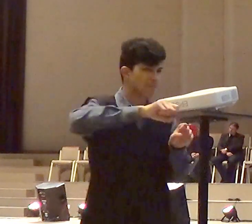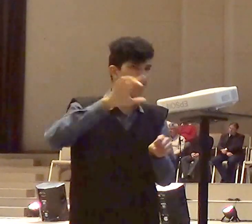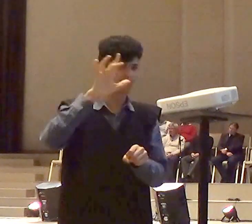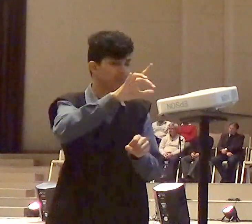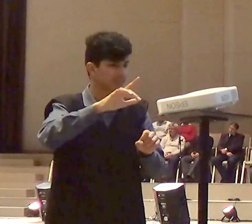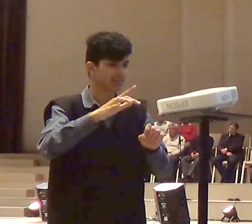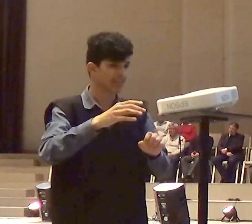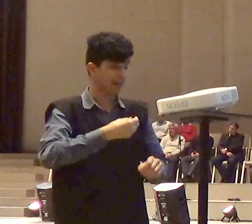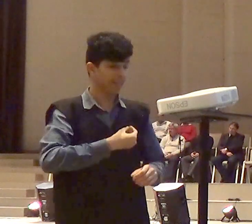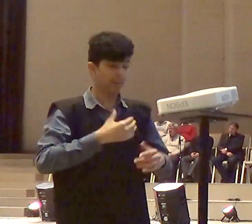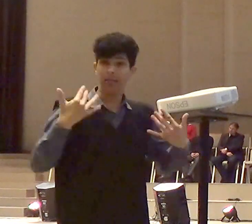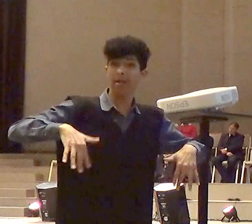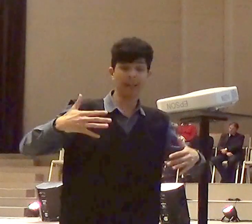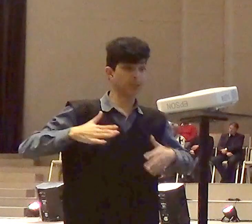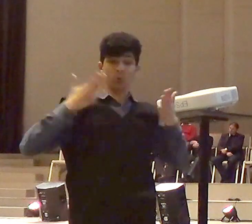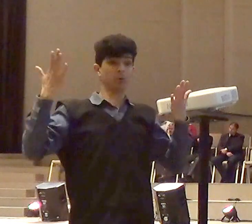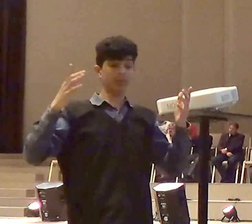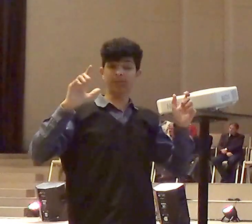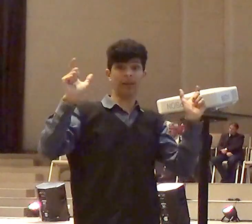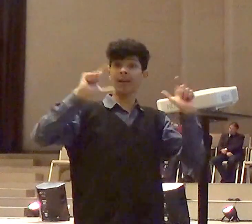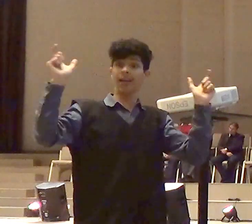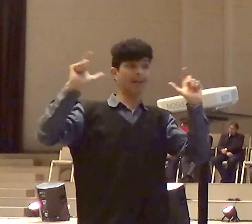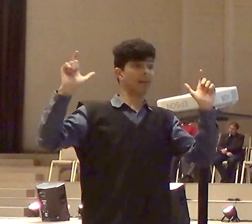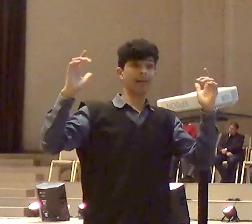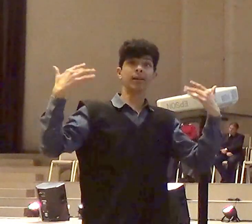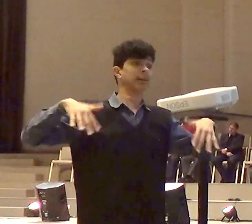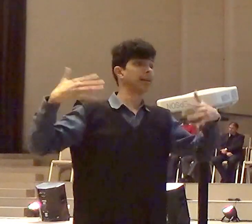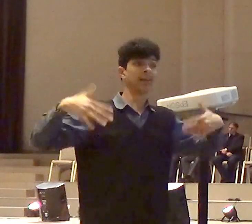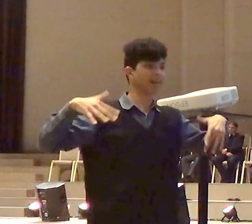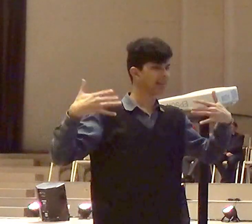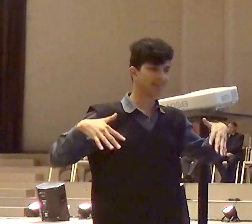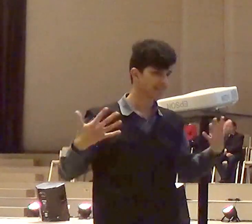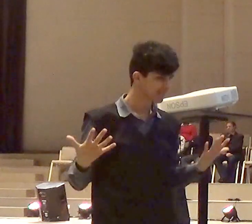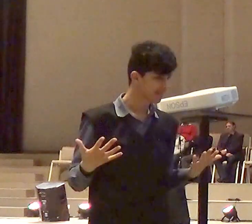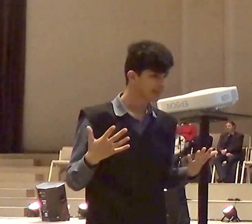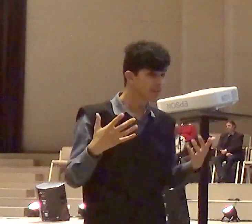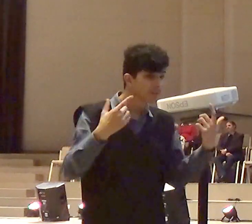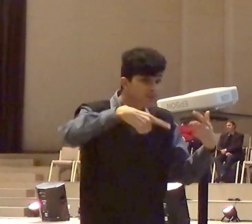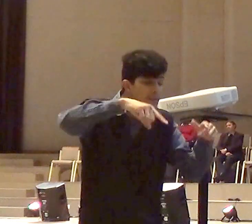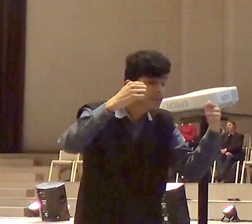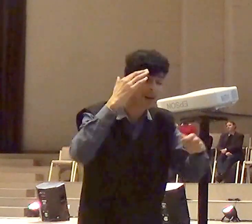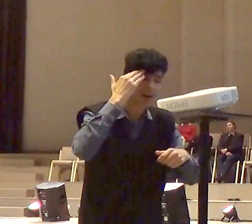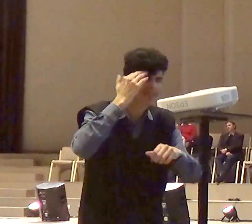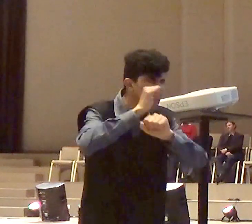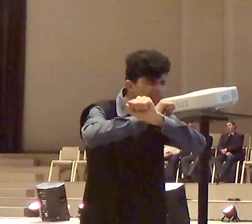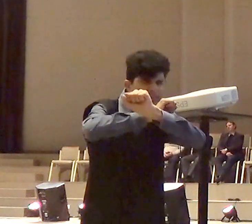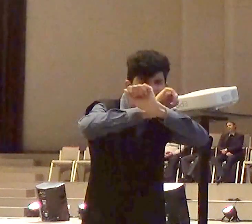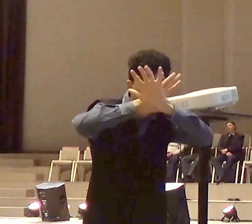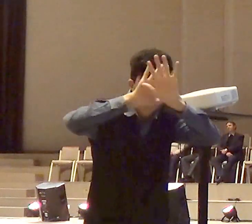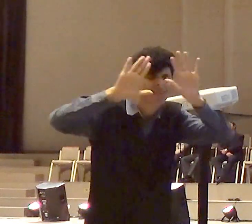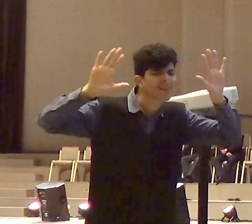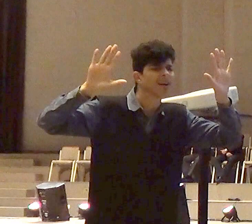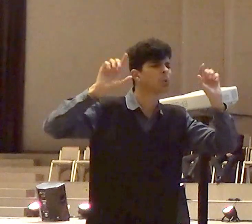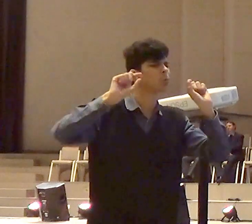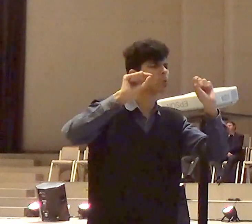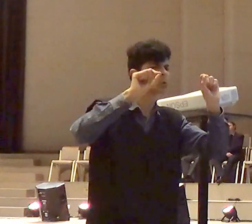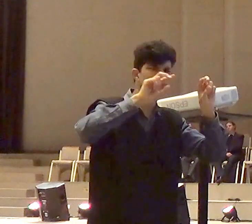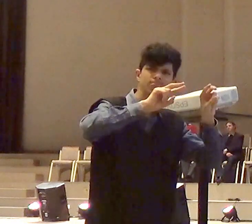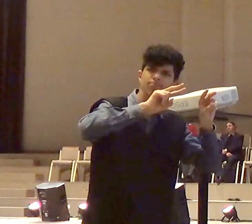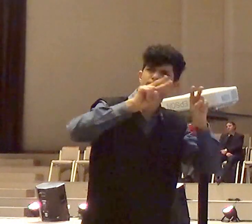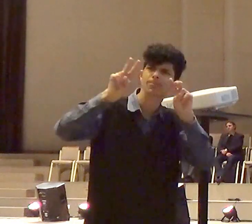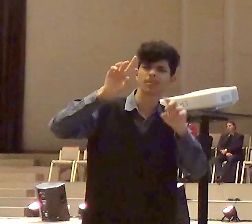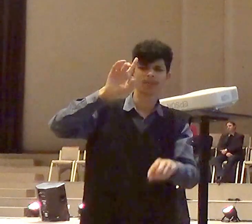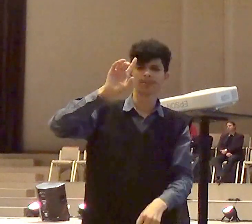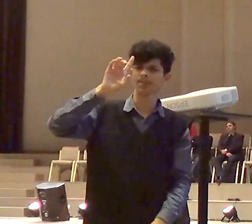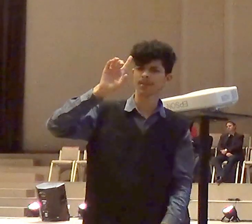até que você entenda entenda que a única solução é Rendição